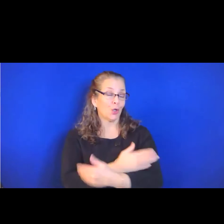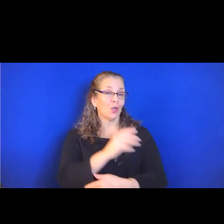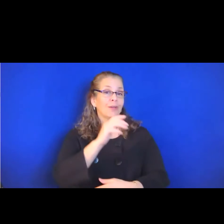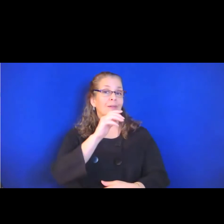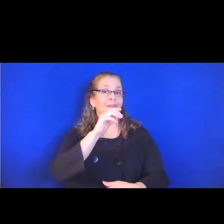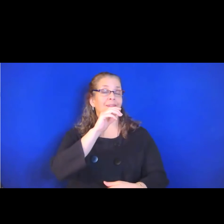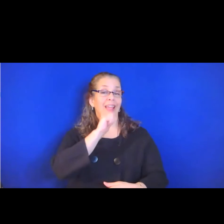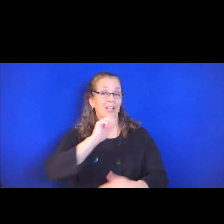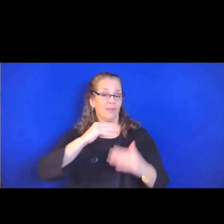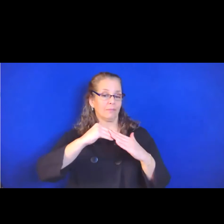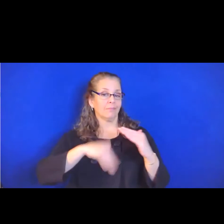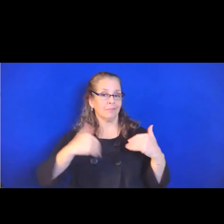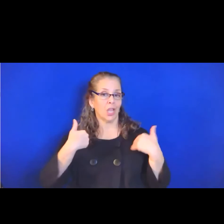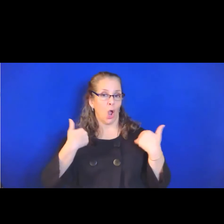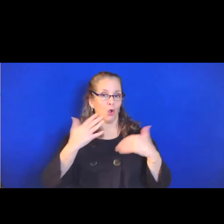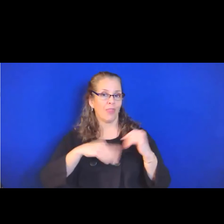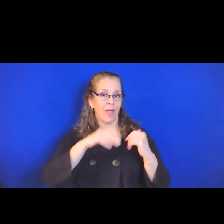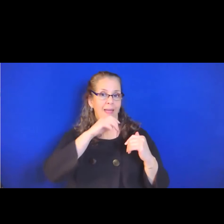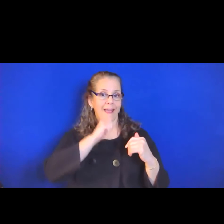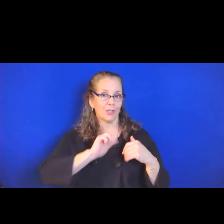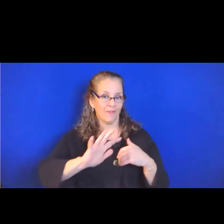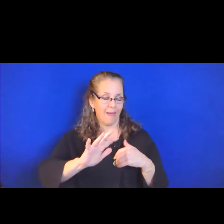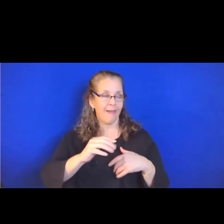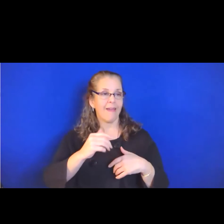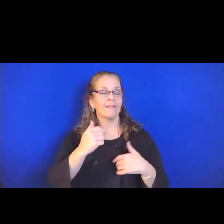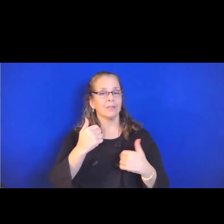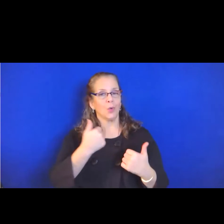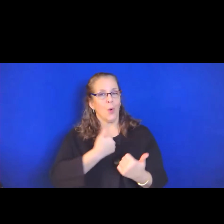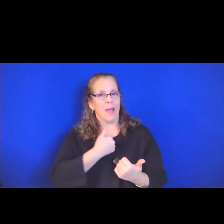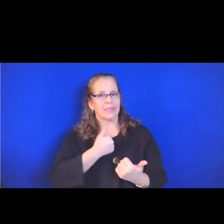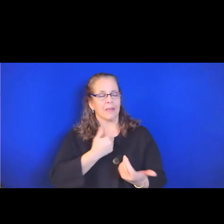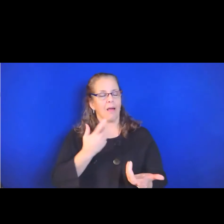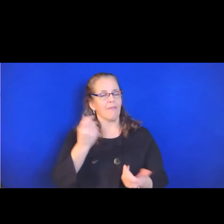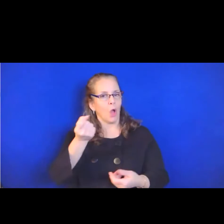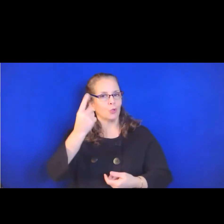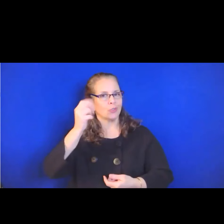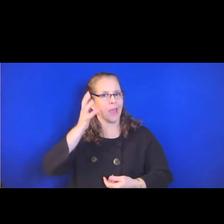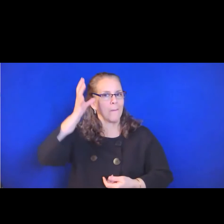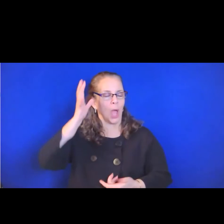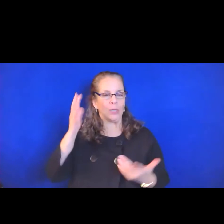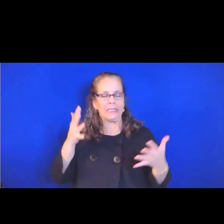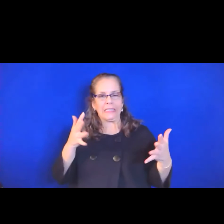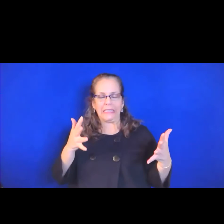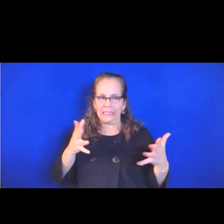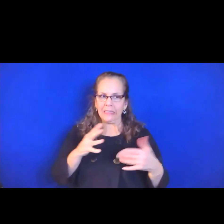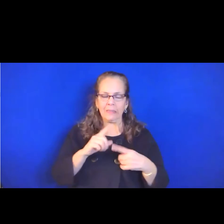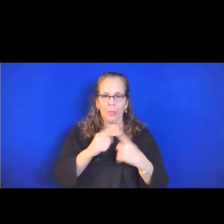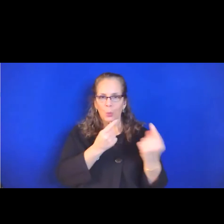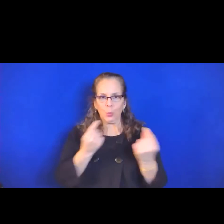暂时来说，我也是关注这个问题。包括我自己也有一个五岁以下